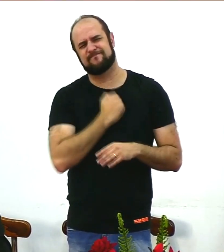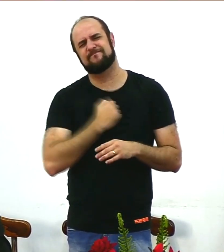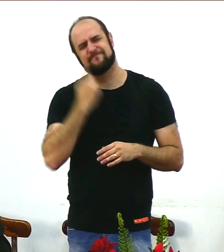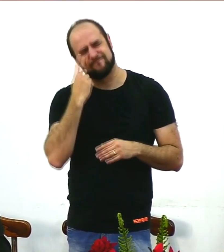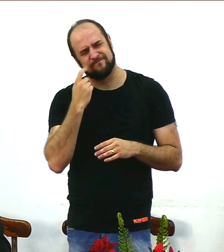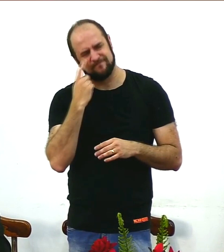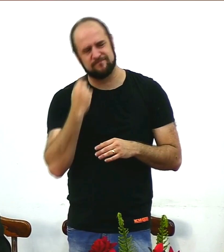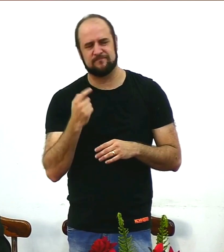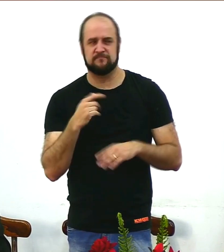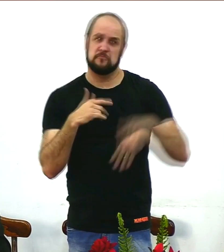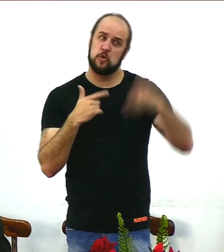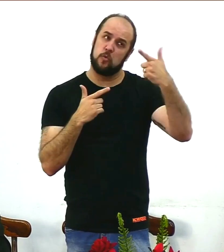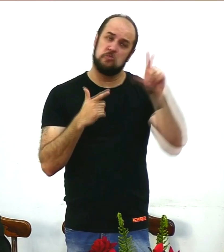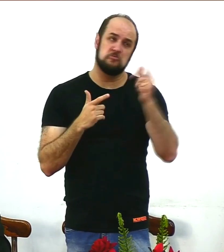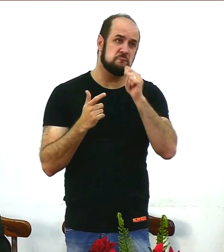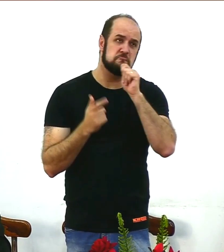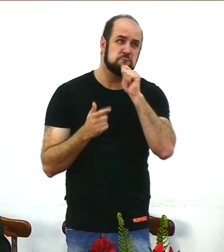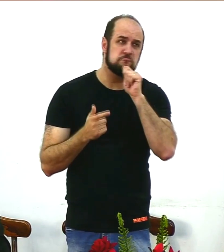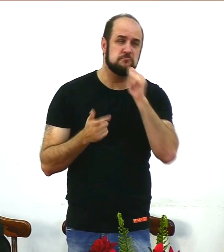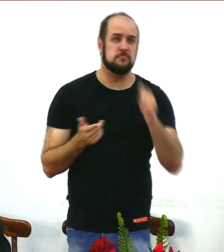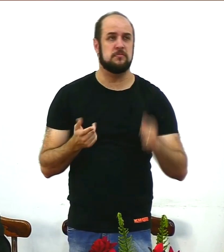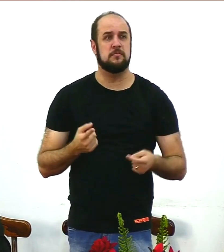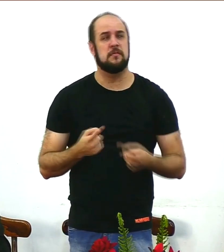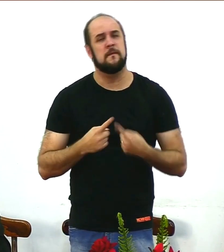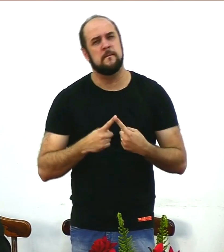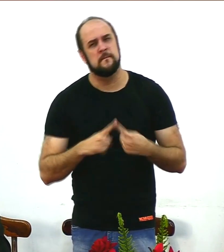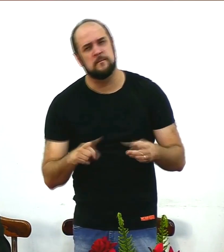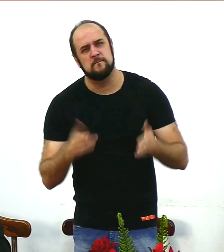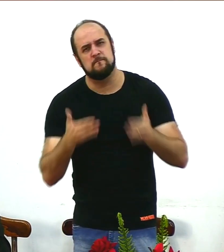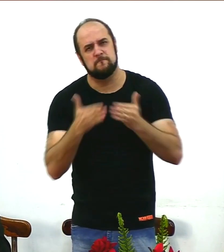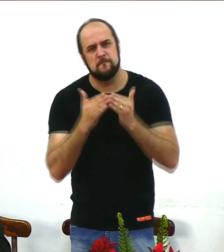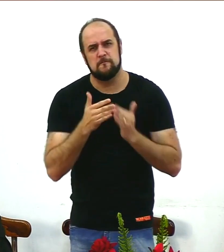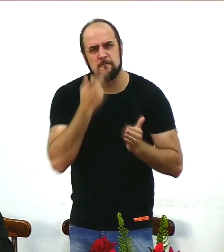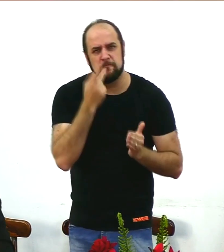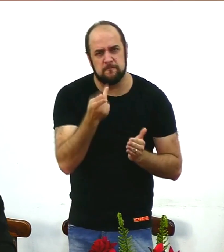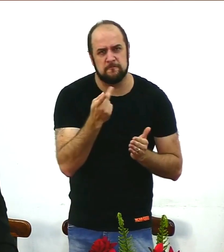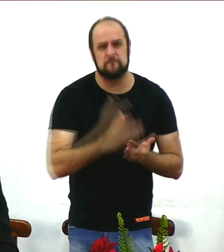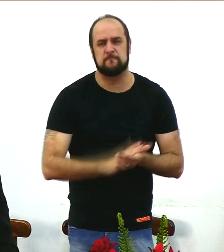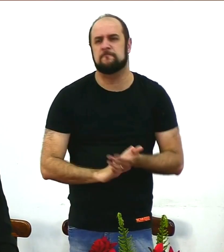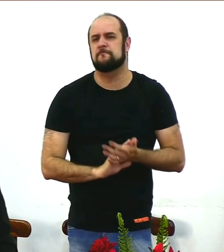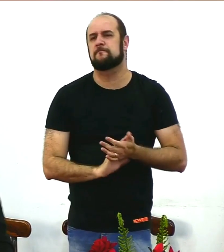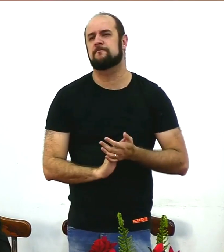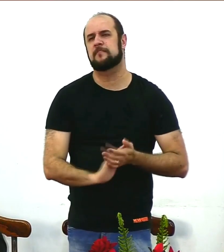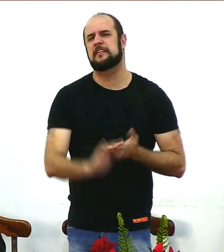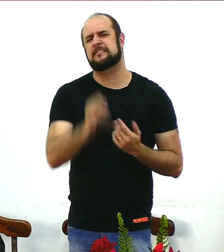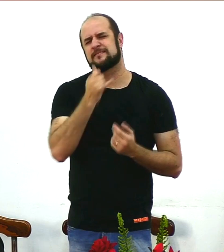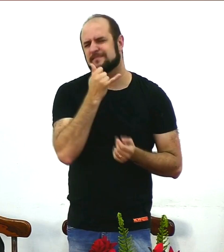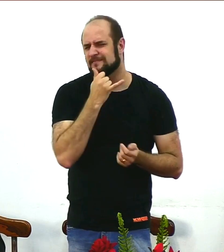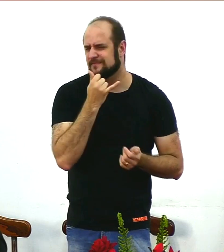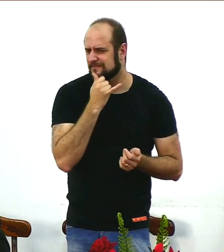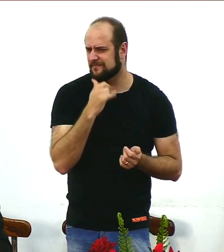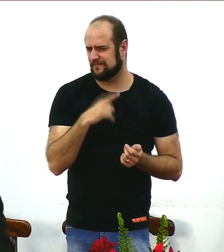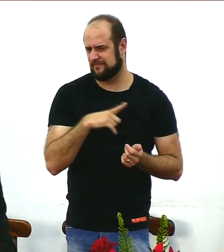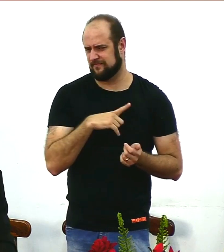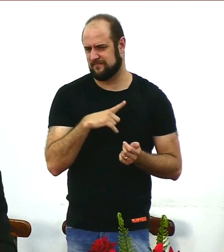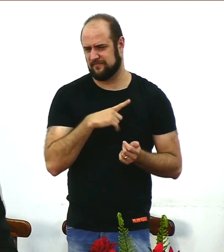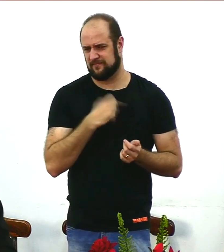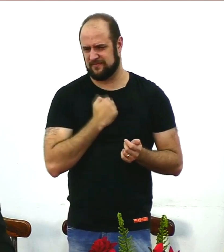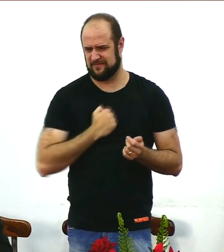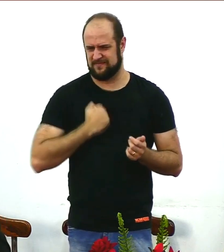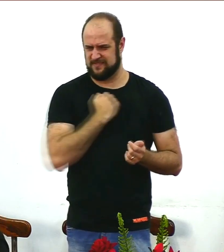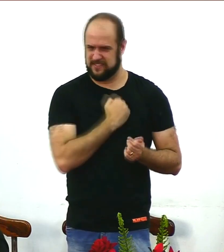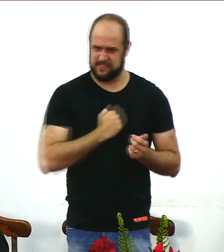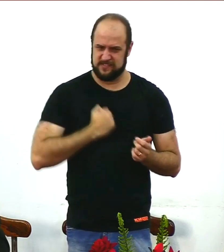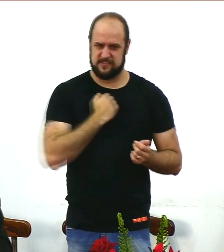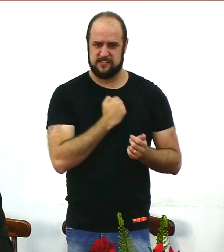aqui se revezando para apresentar ao Senhor liturgicamente um culto ao Senhor, um culto contemplativo,